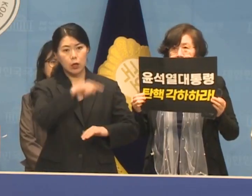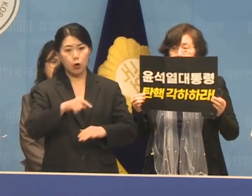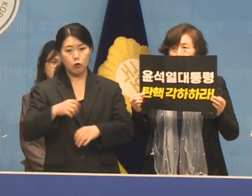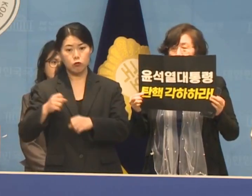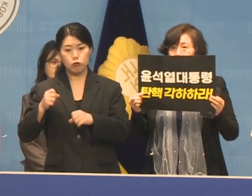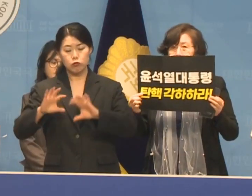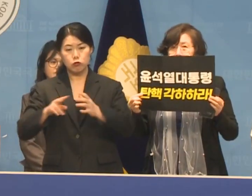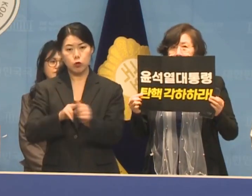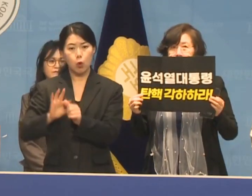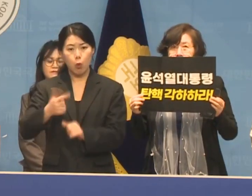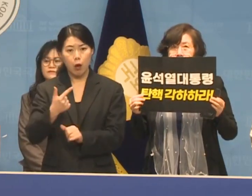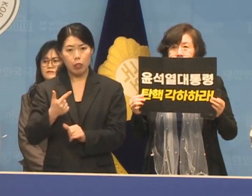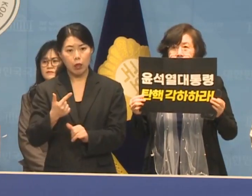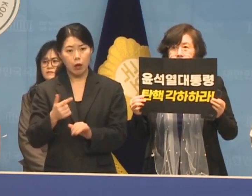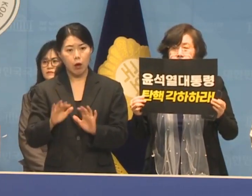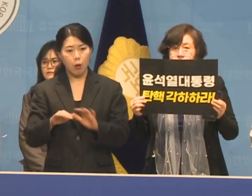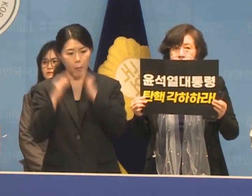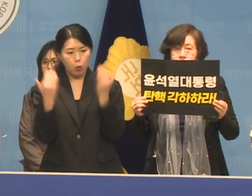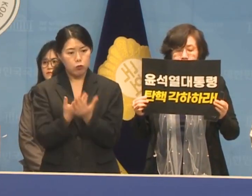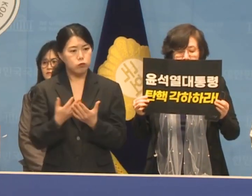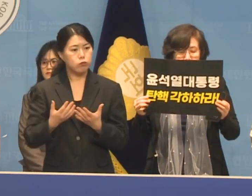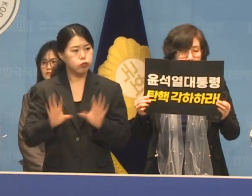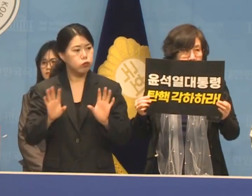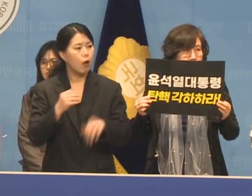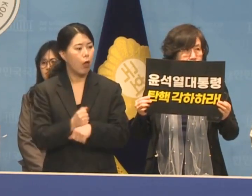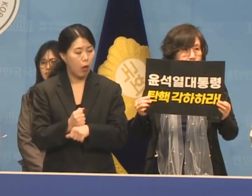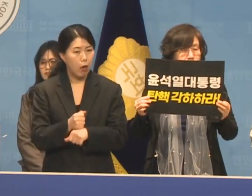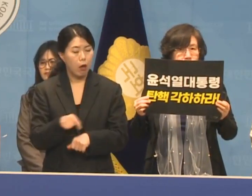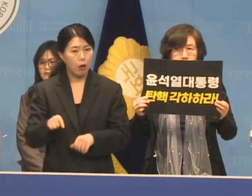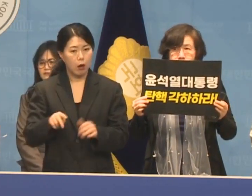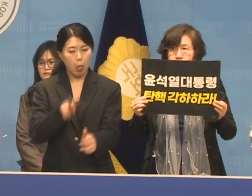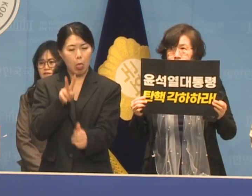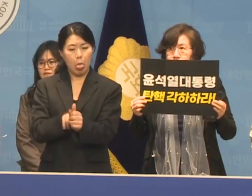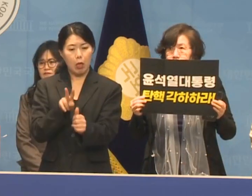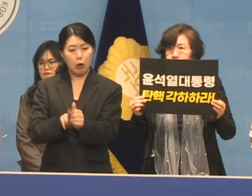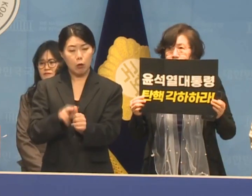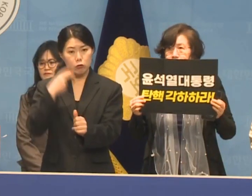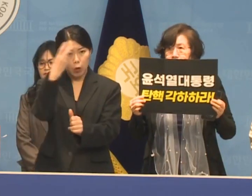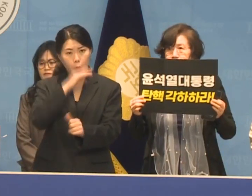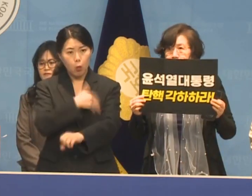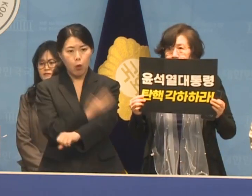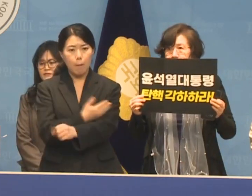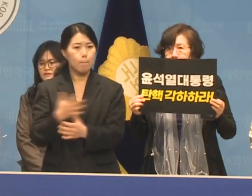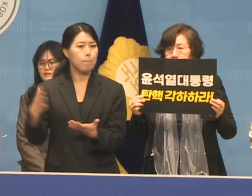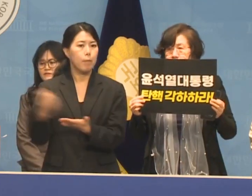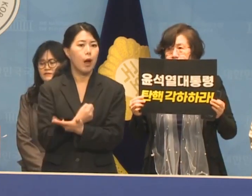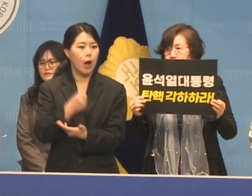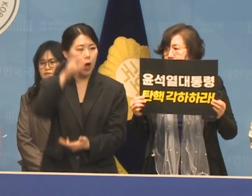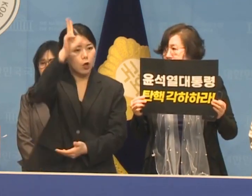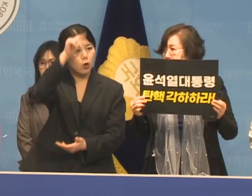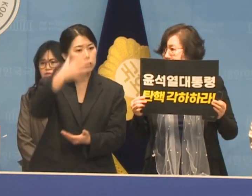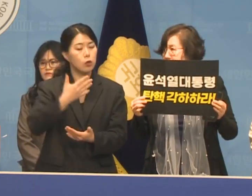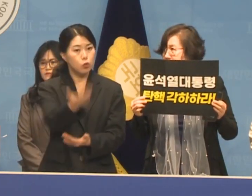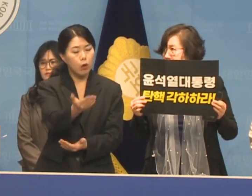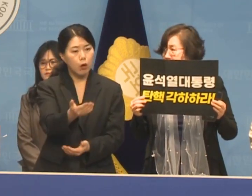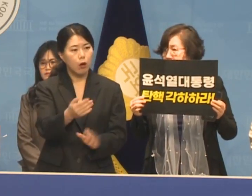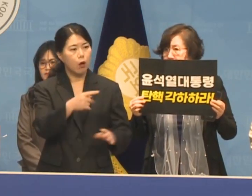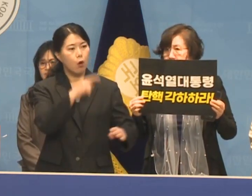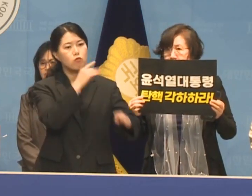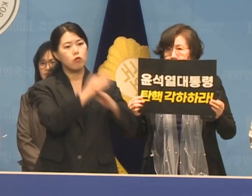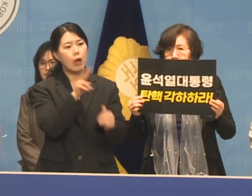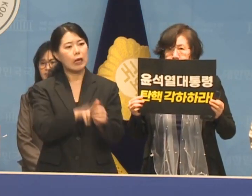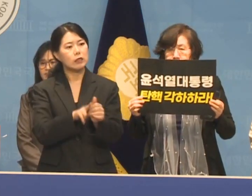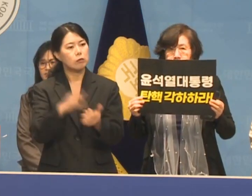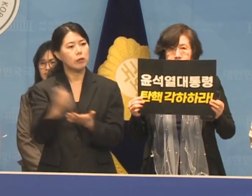국정원의 창과 방패를 무력화시켰습니다. 국정원 간첩 수사권을 회수하고 경찰로 이관한 것은 북한의 간첩을